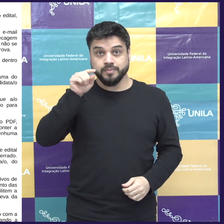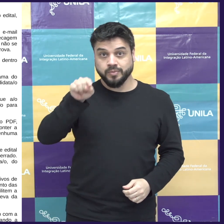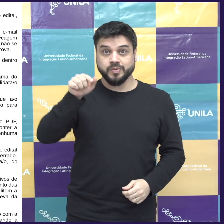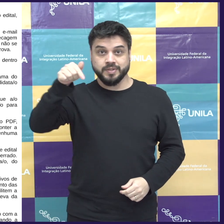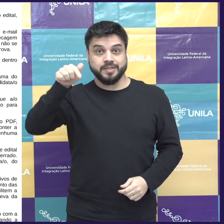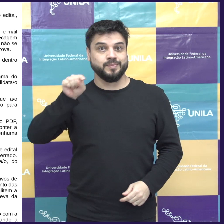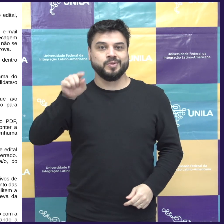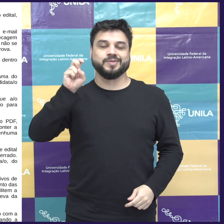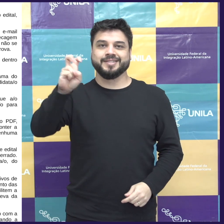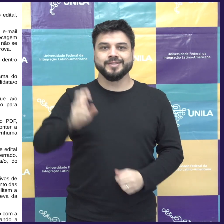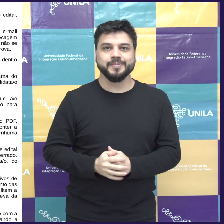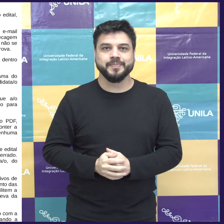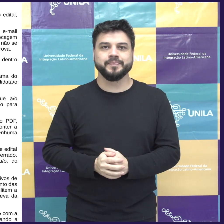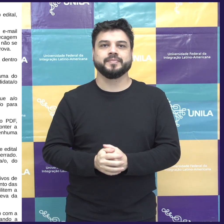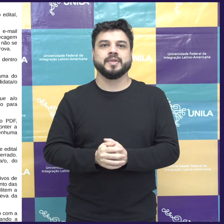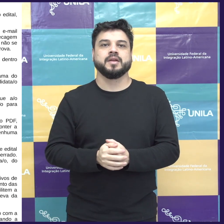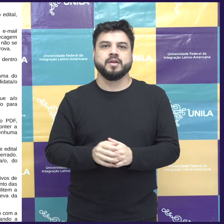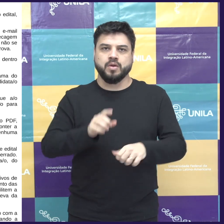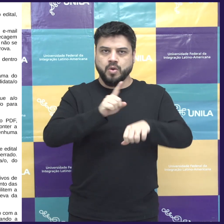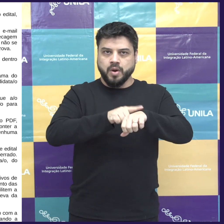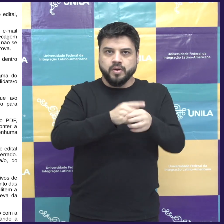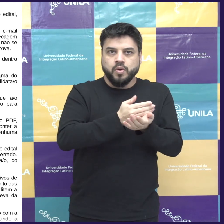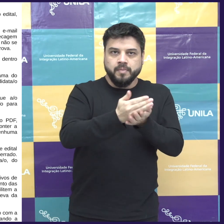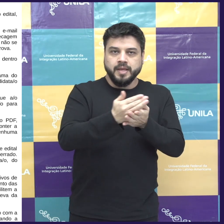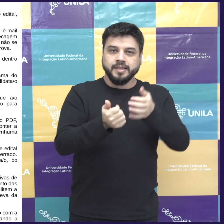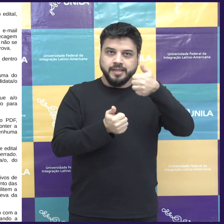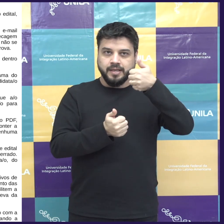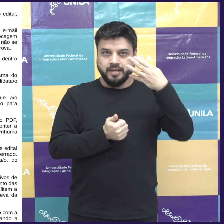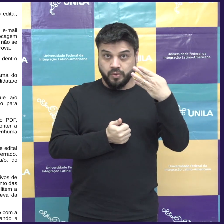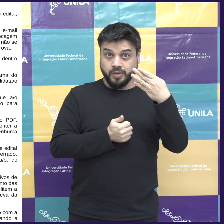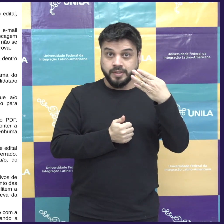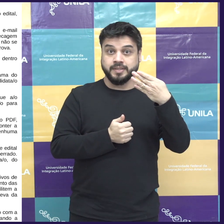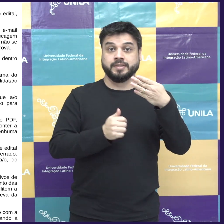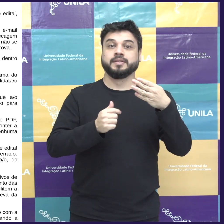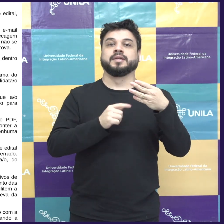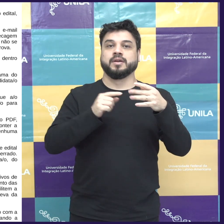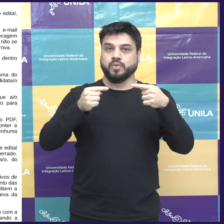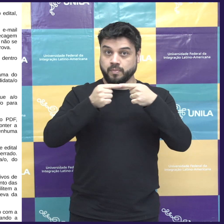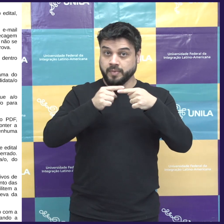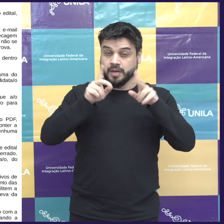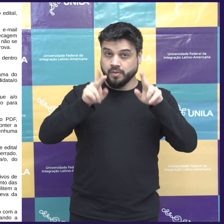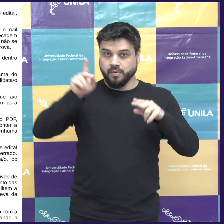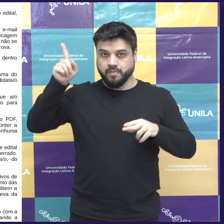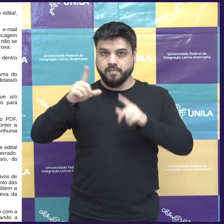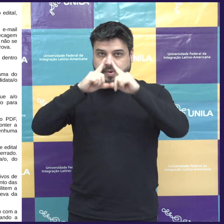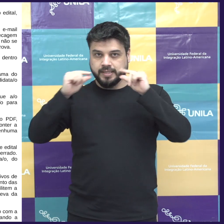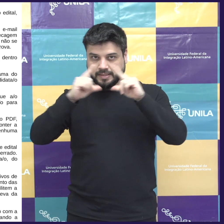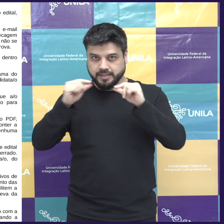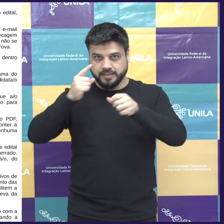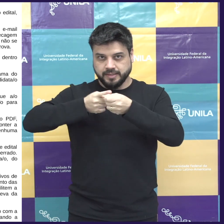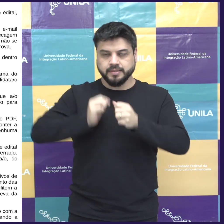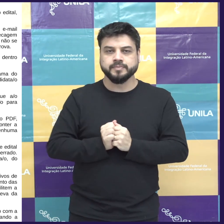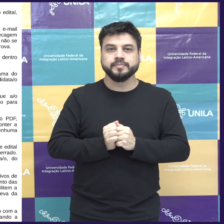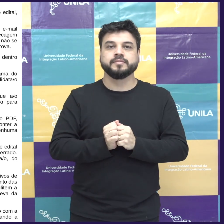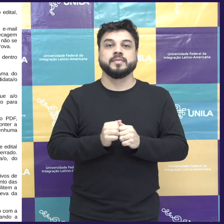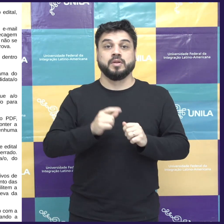5.3.7.5. A partir das 14 horas, horário de Brasília, no dia indicado no cronograma do presente edital para